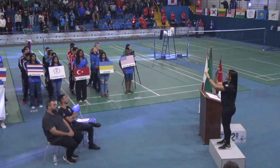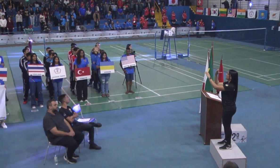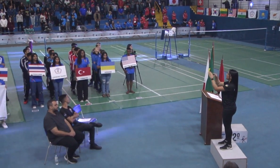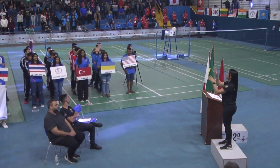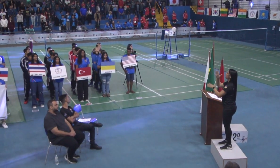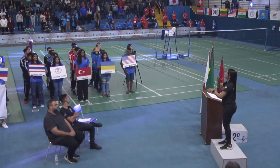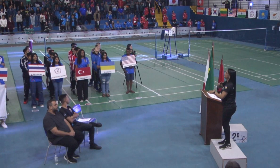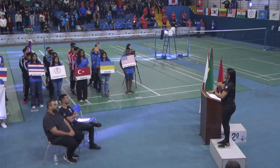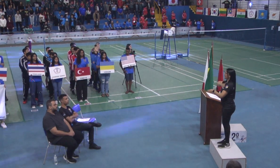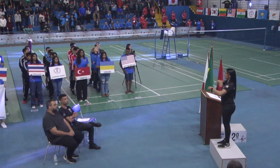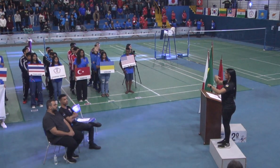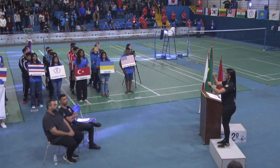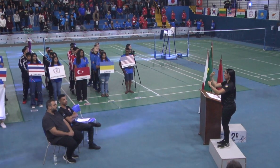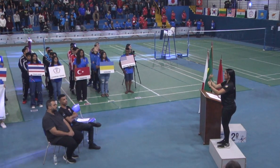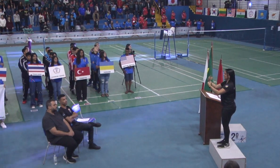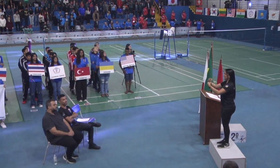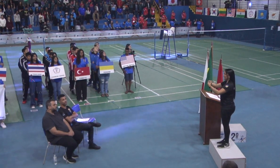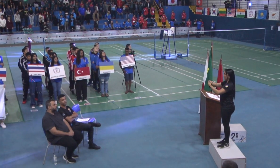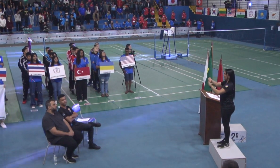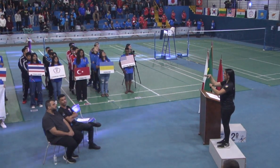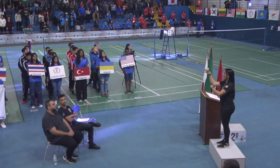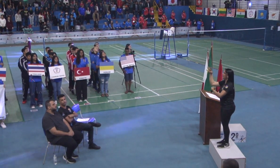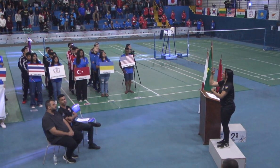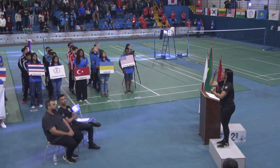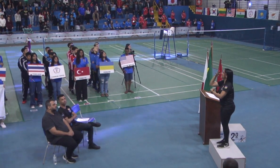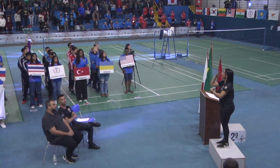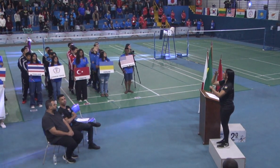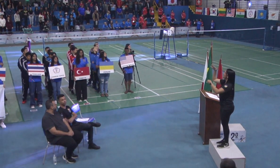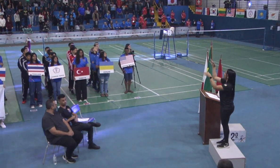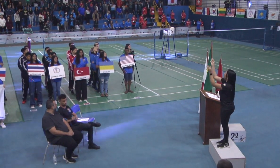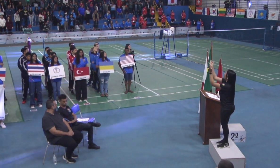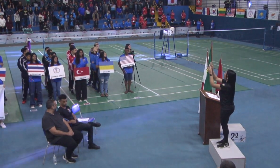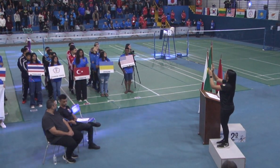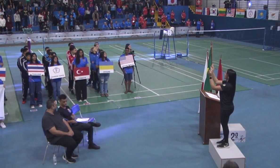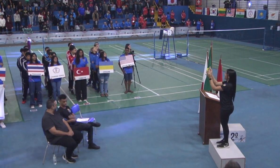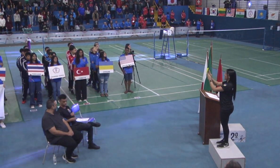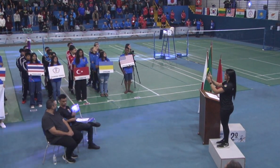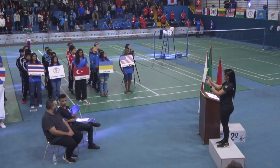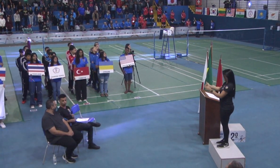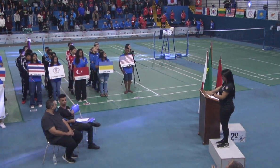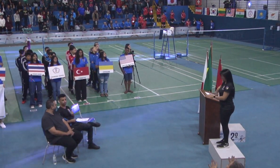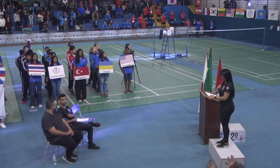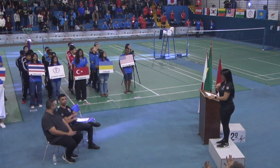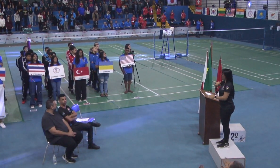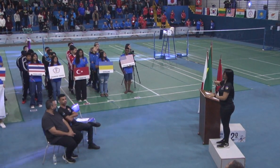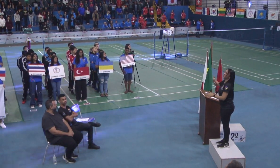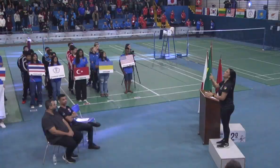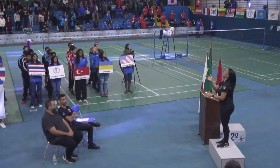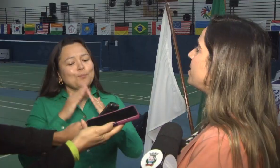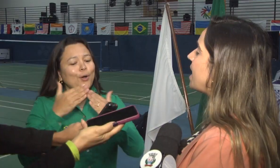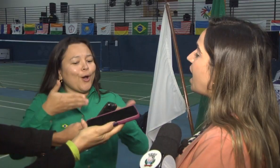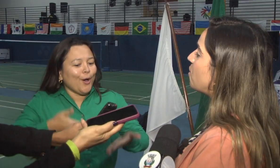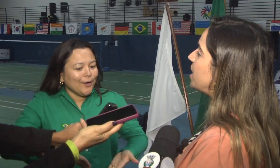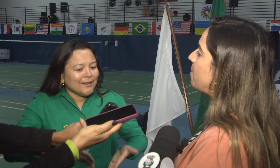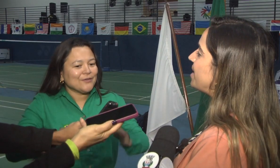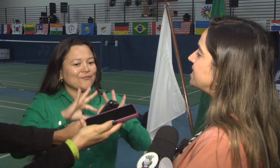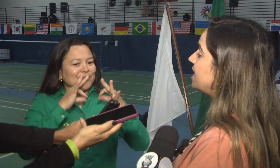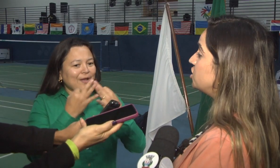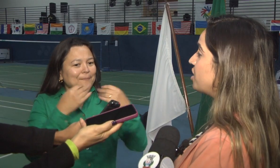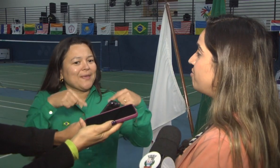É isso mesmo, porque eu sou presidente da Confederação Brasileira de Desportos de Surdos, o Gabriel, ele é presidente da